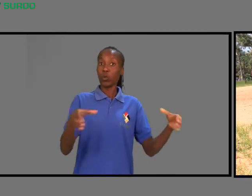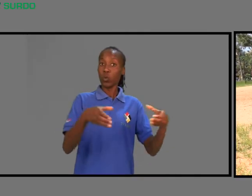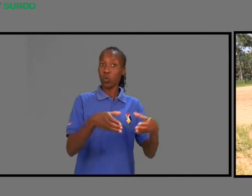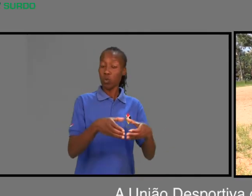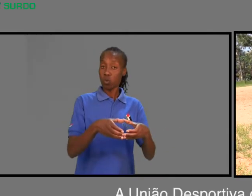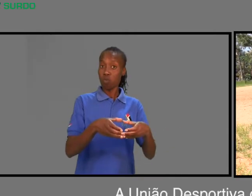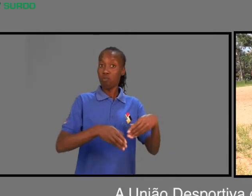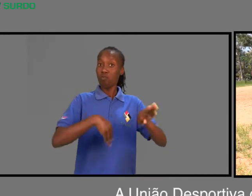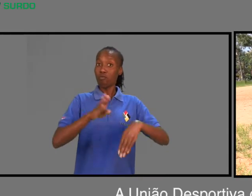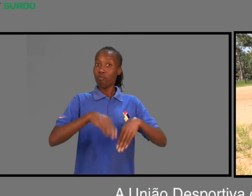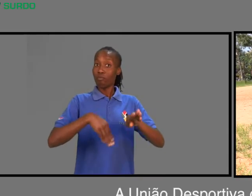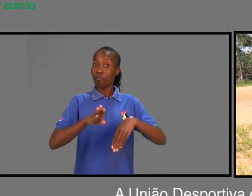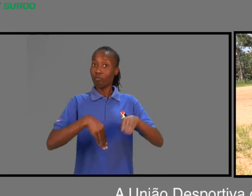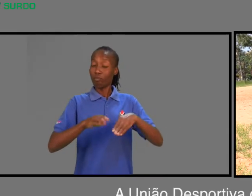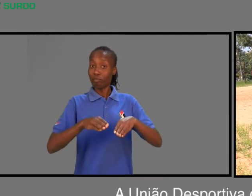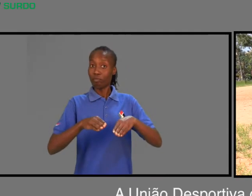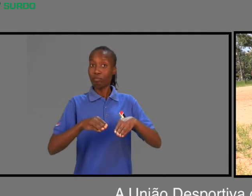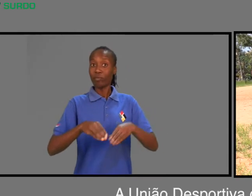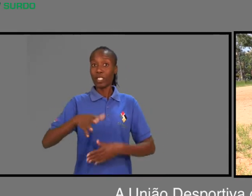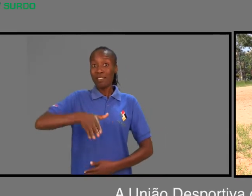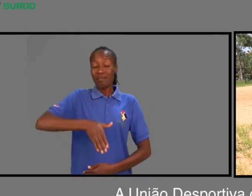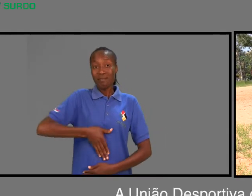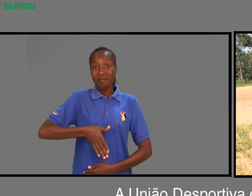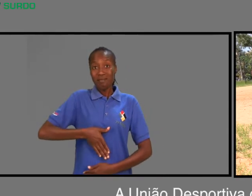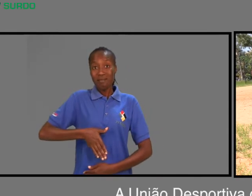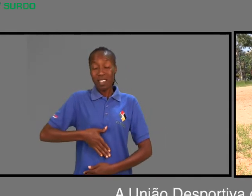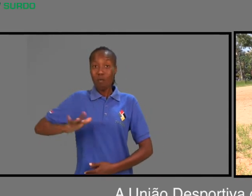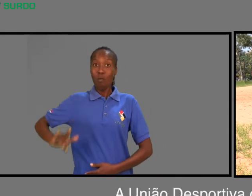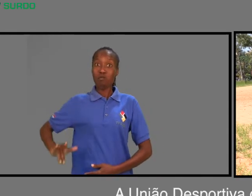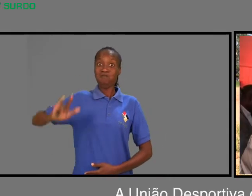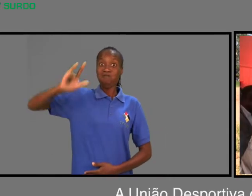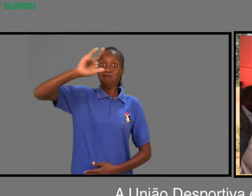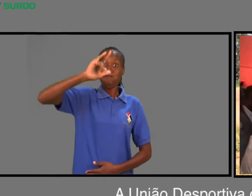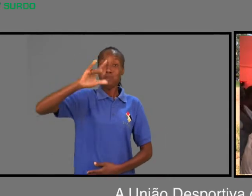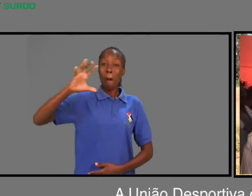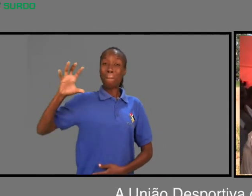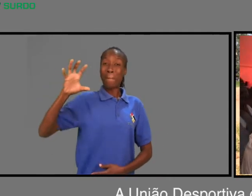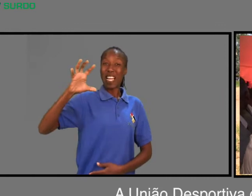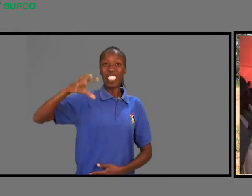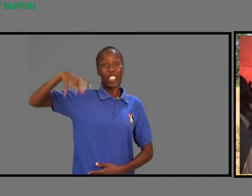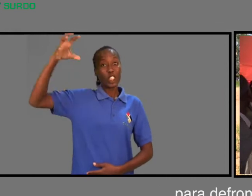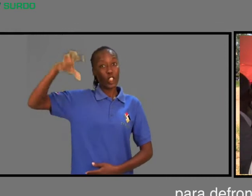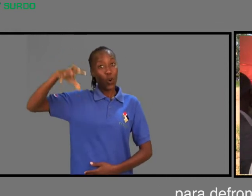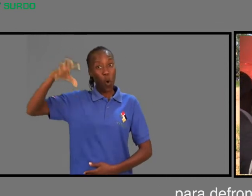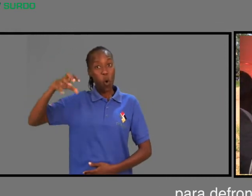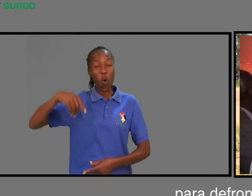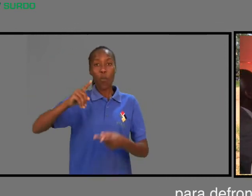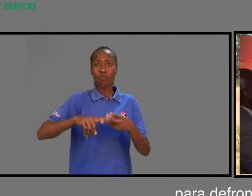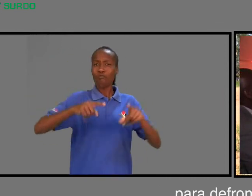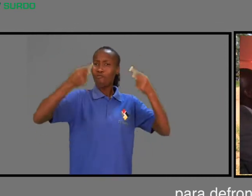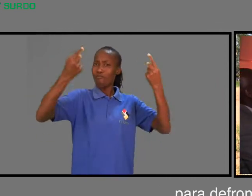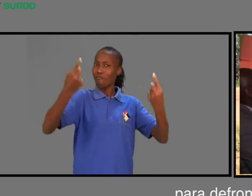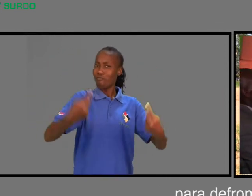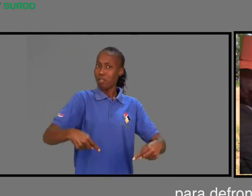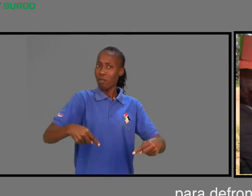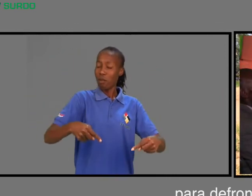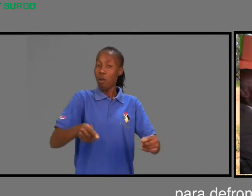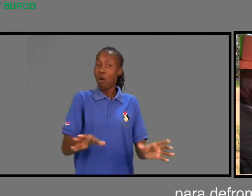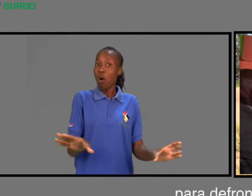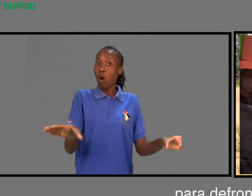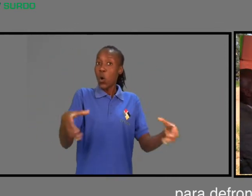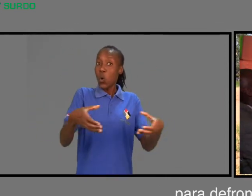A União Desportiva do Sonco desloca-se à República Democrática do Congo para defrontar a poderosa